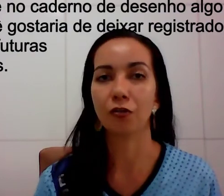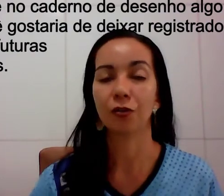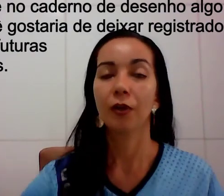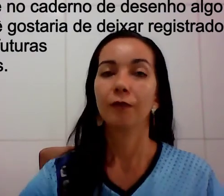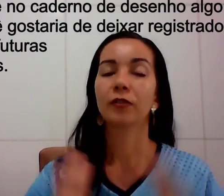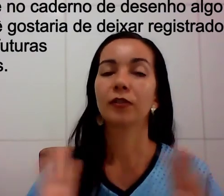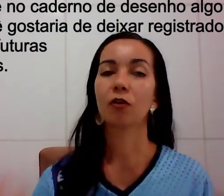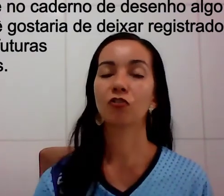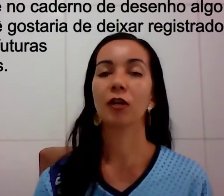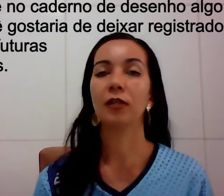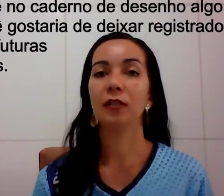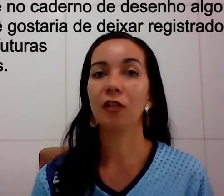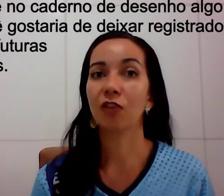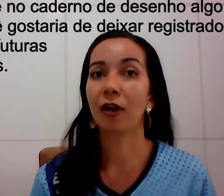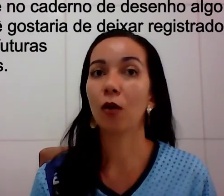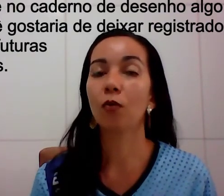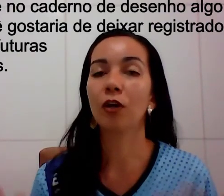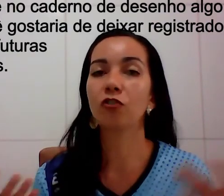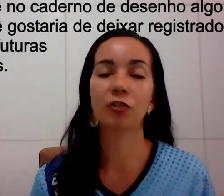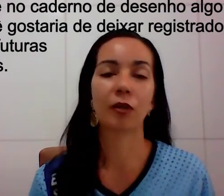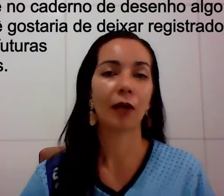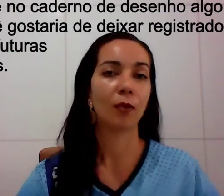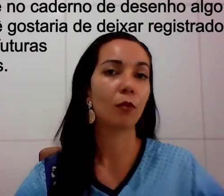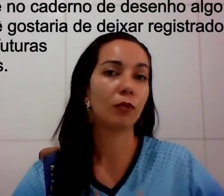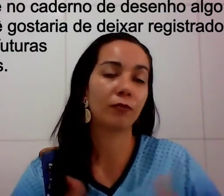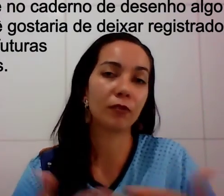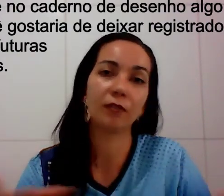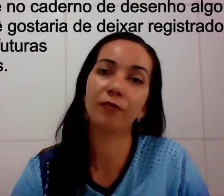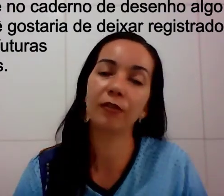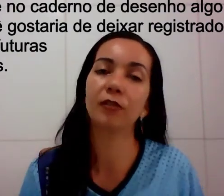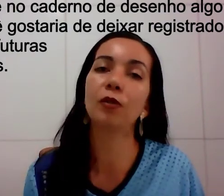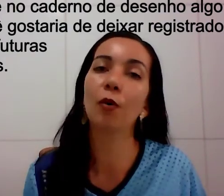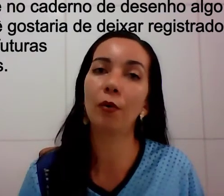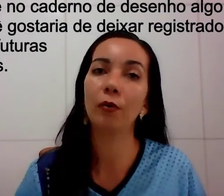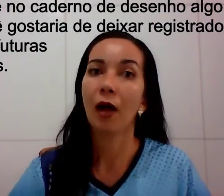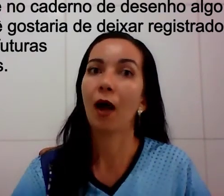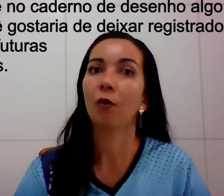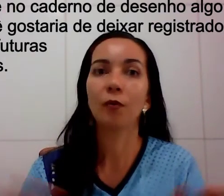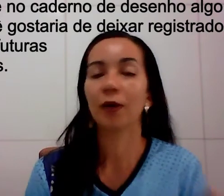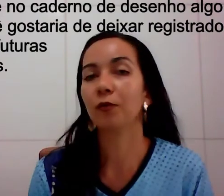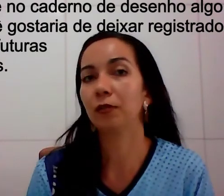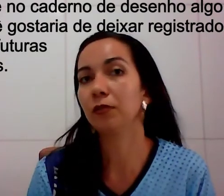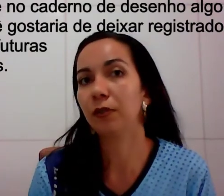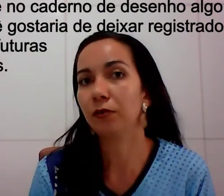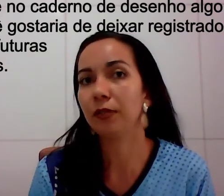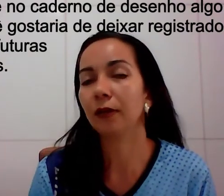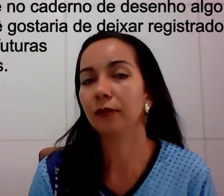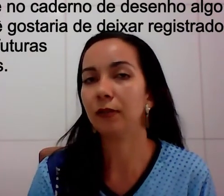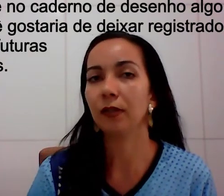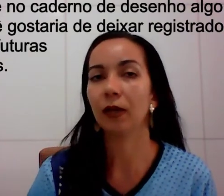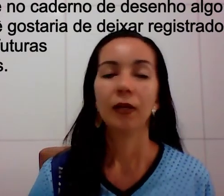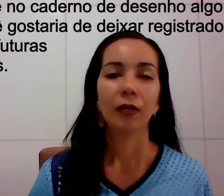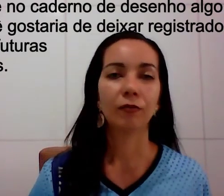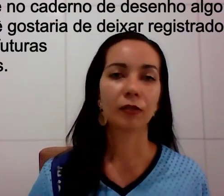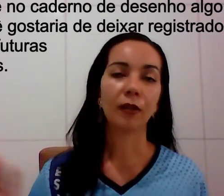país. Você gostaria de deixar algo registrado, algo que você vivenciou, alguma coisa do seu dia a dia, e você tem